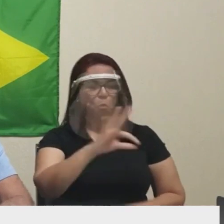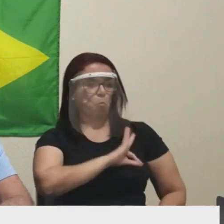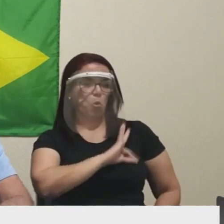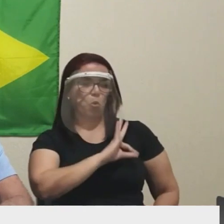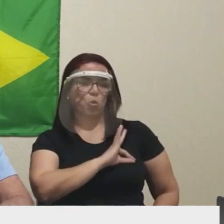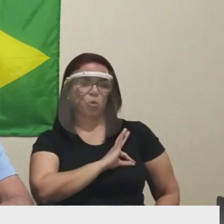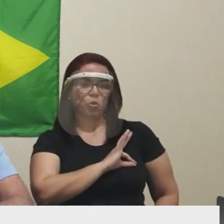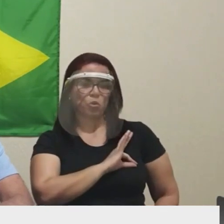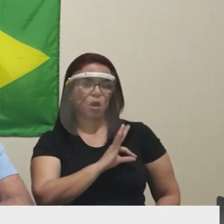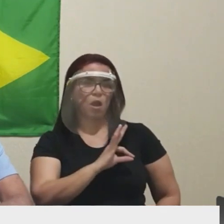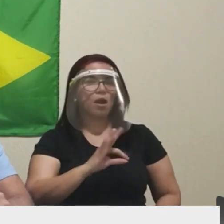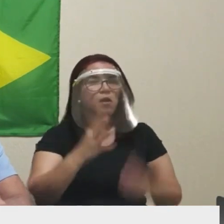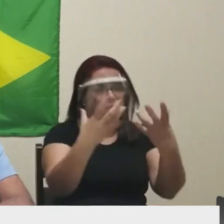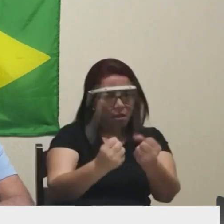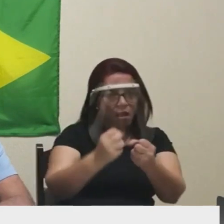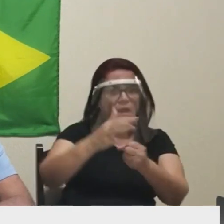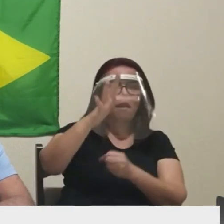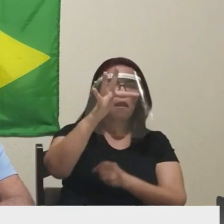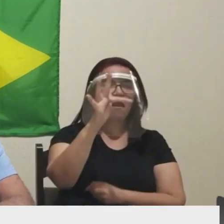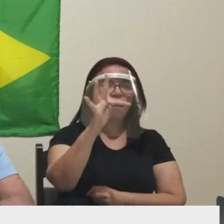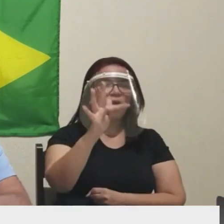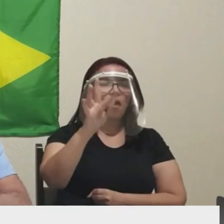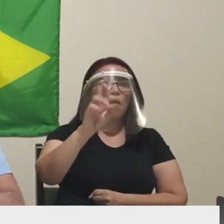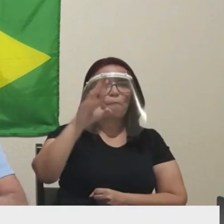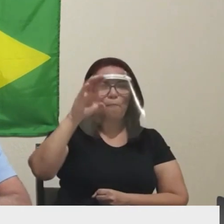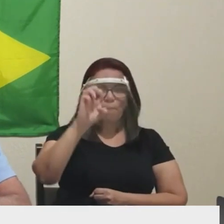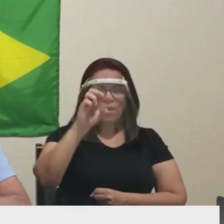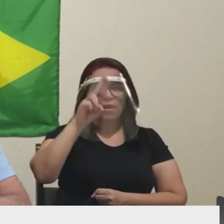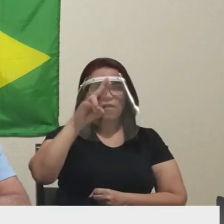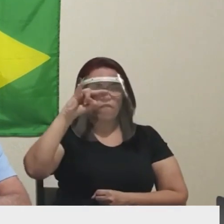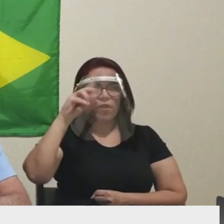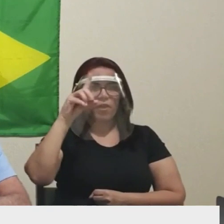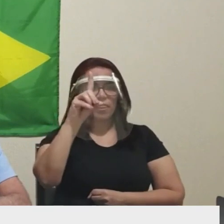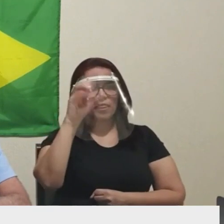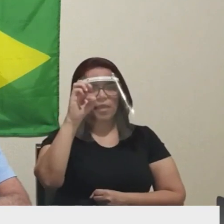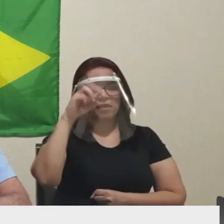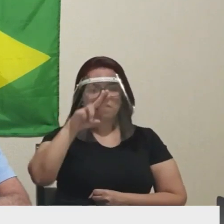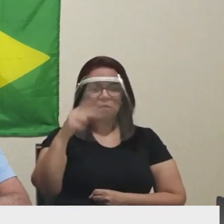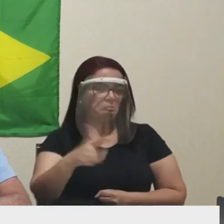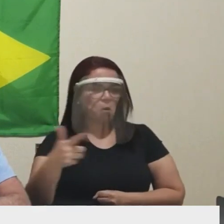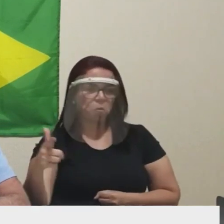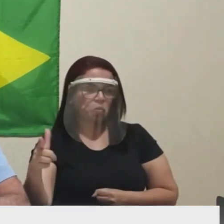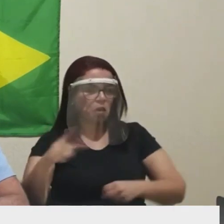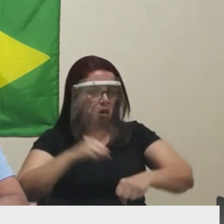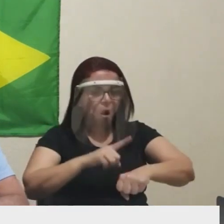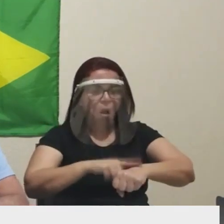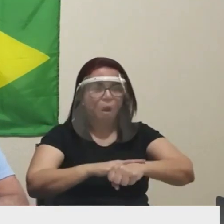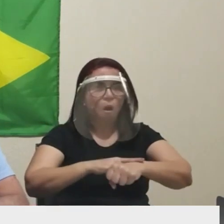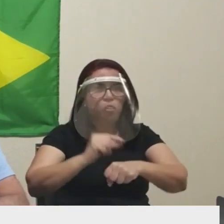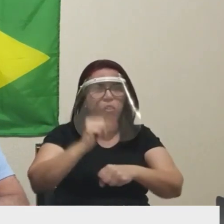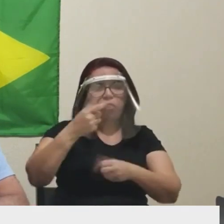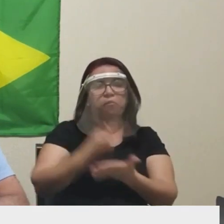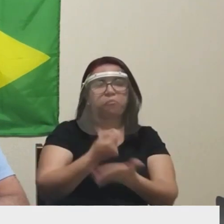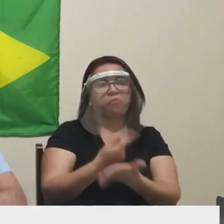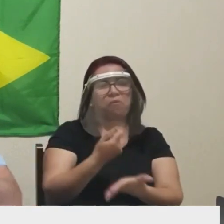alguém quiser a previdência, tudo militar, está à disposição. Nós não temos hora extra, não temos fundo de garantia. Não tem um montão de coisa.